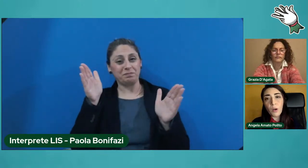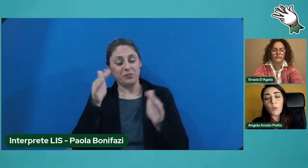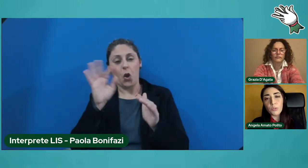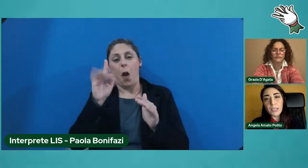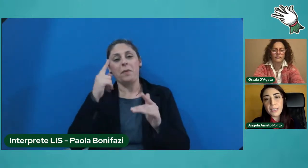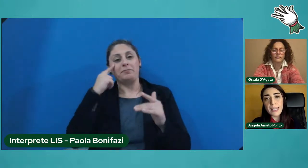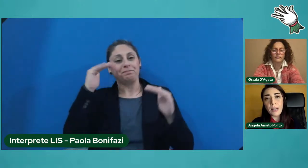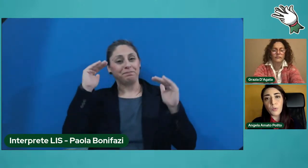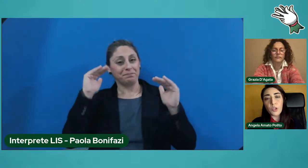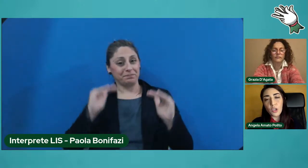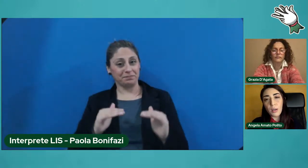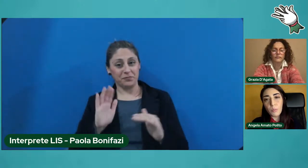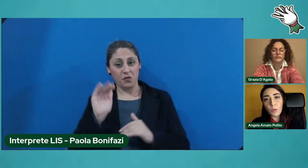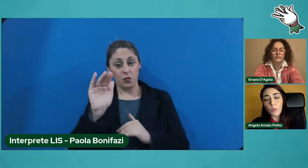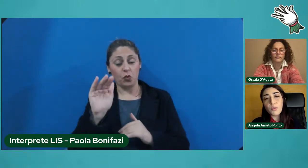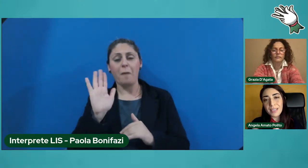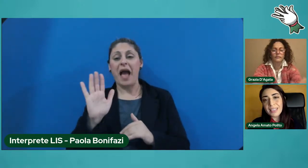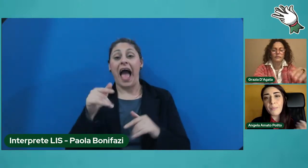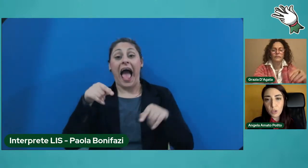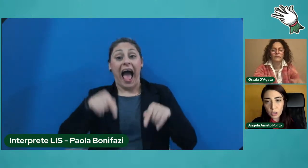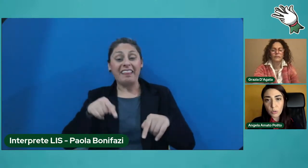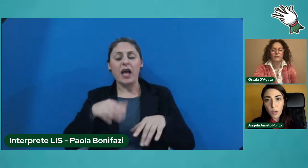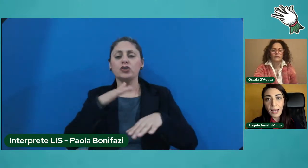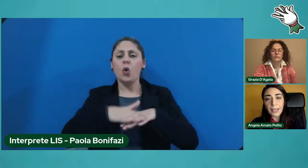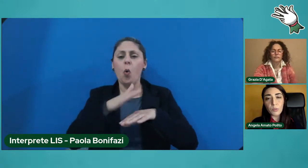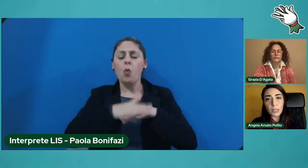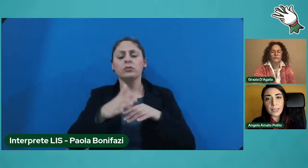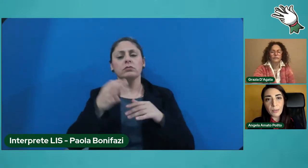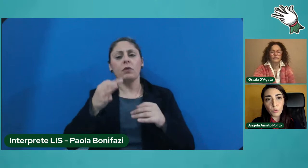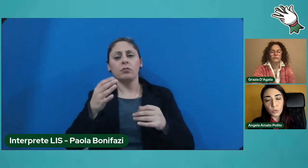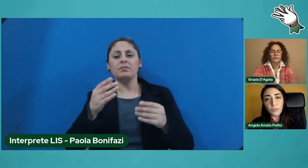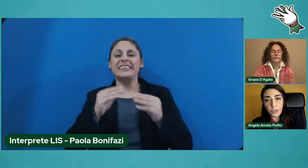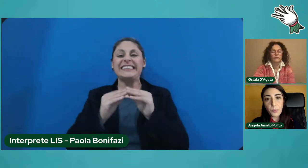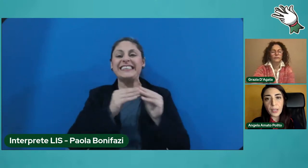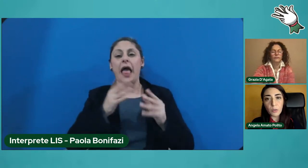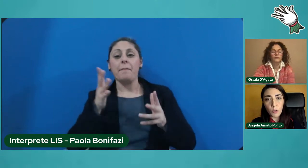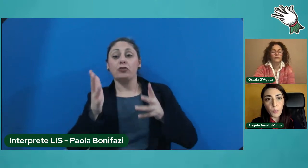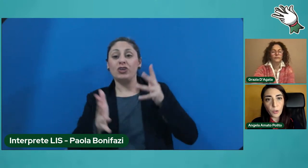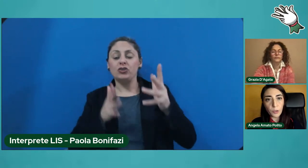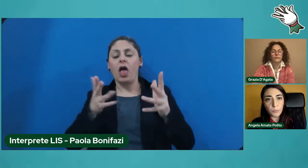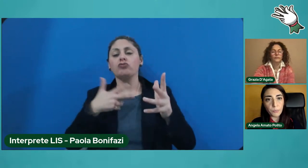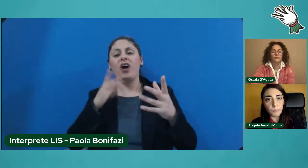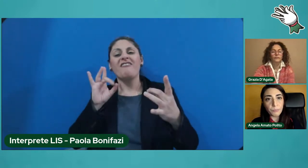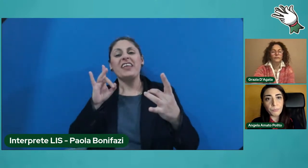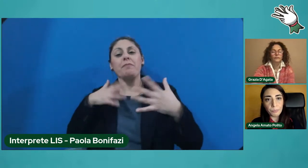Però utilizziamo, diciamo, un sistema gestuale che utilizza molto il feedback corporeo.